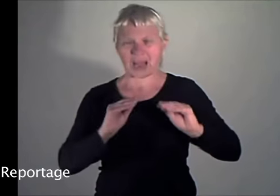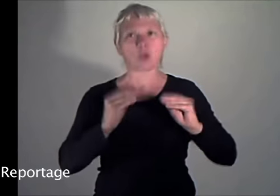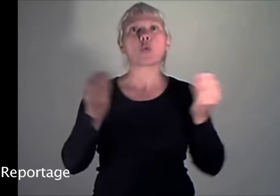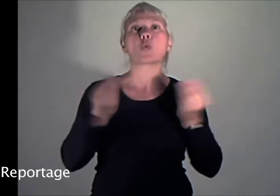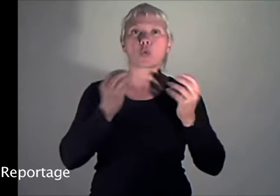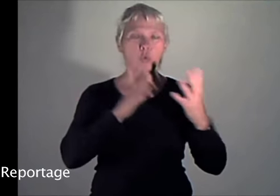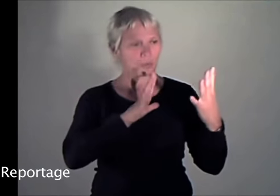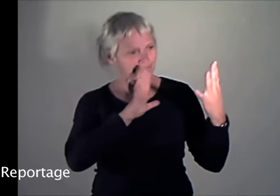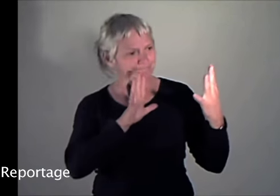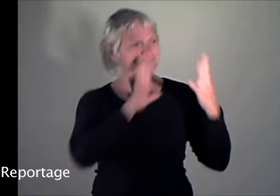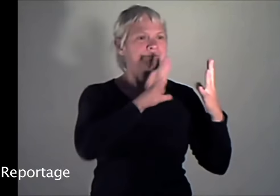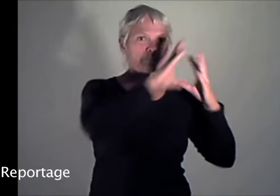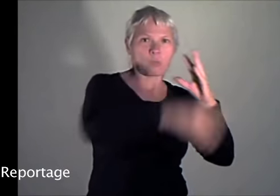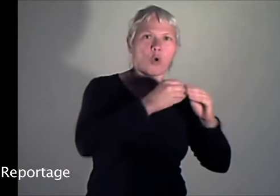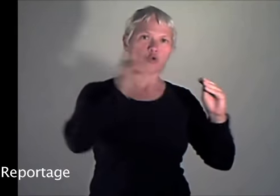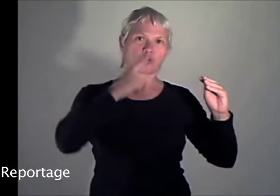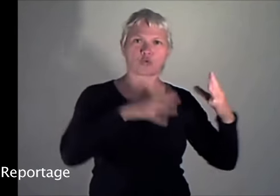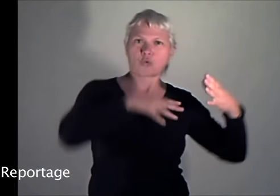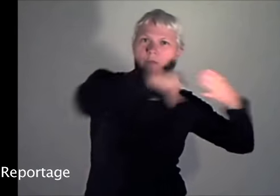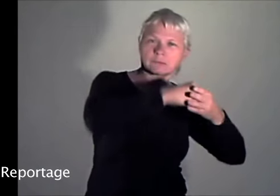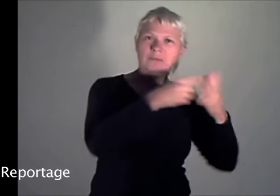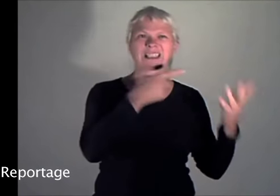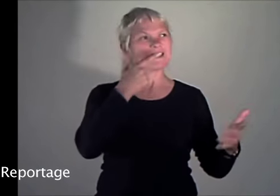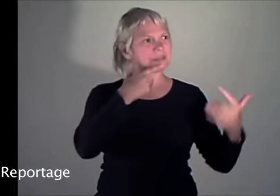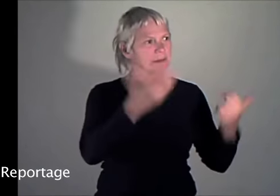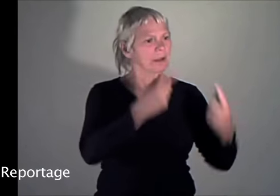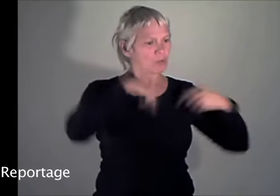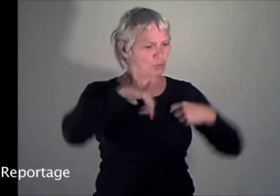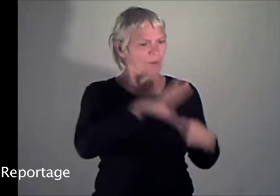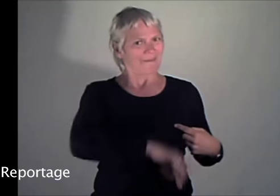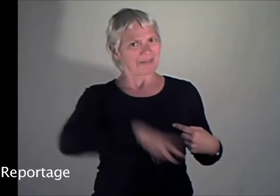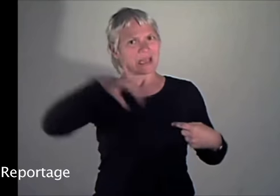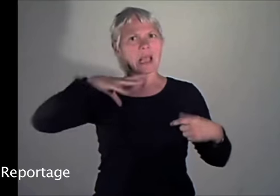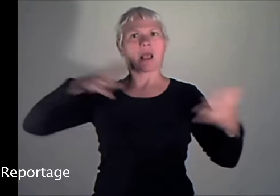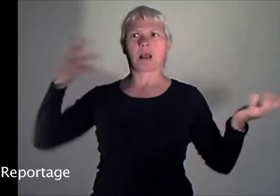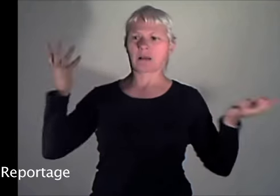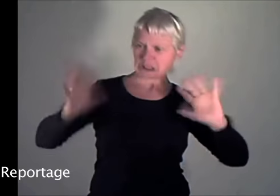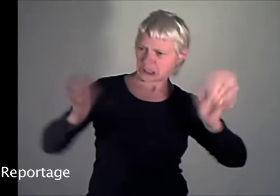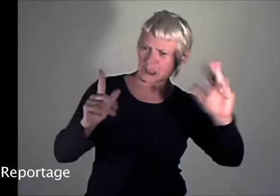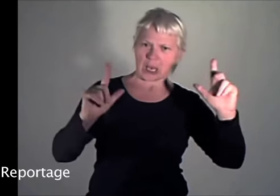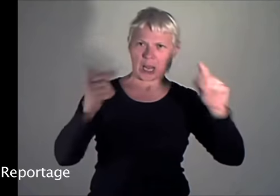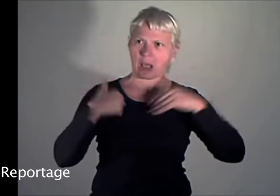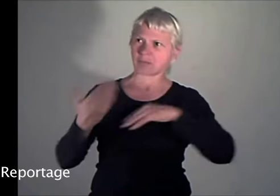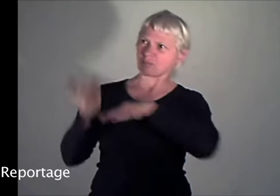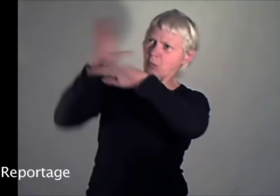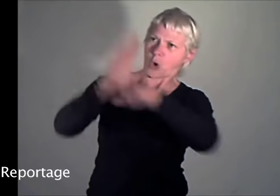la montrer, voilà, fiers de la défendre. On n'est pas dans une place où on se dit je suis un sourd parlant, je connais un peu la langue des signes,